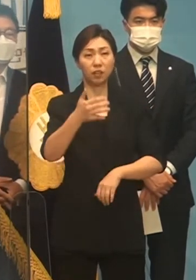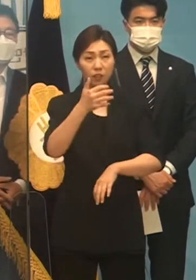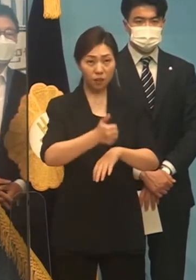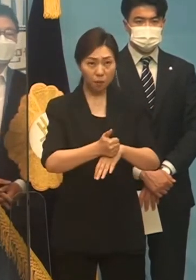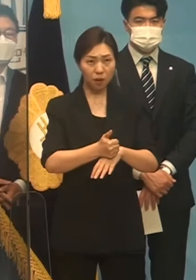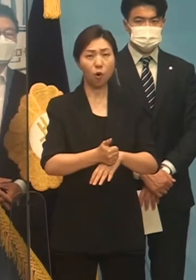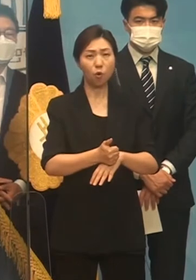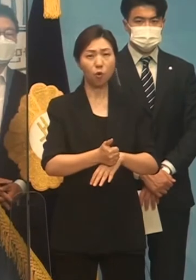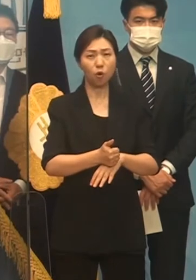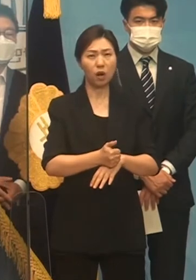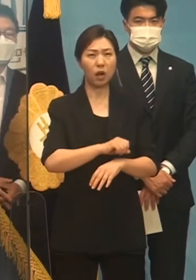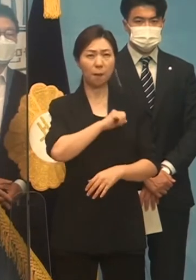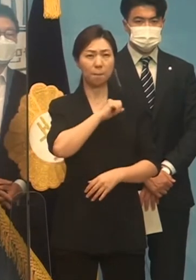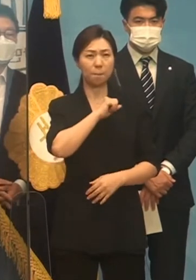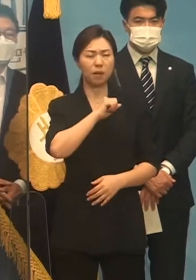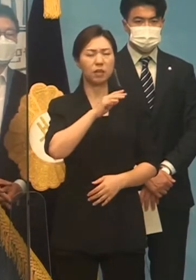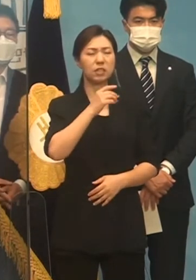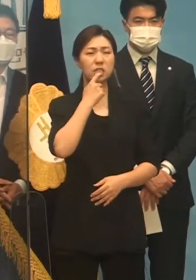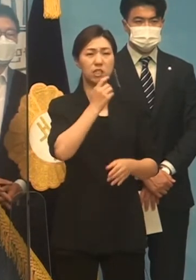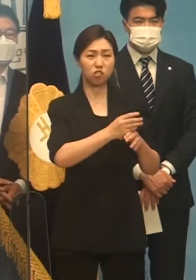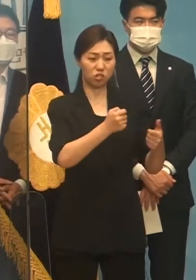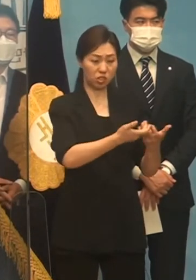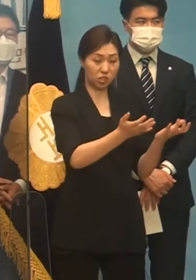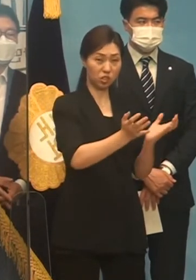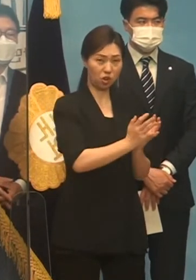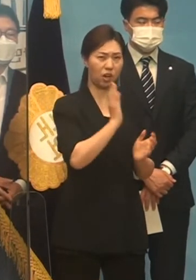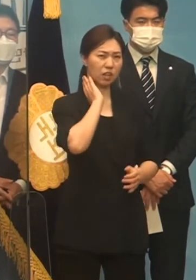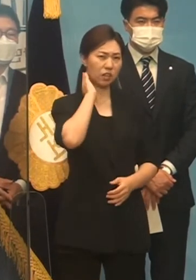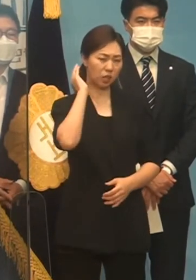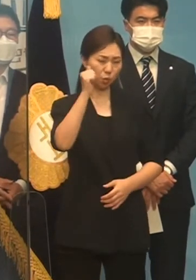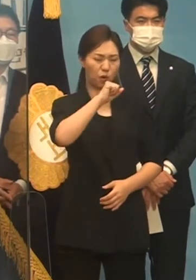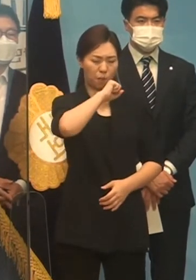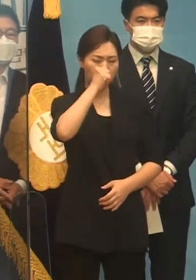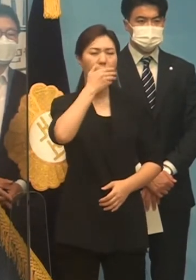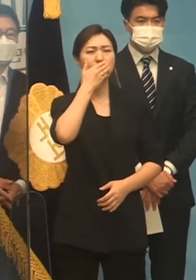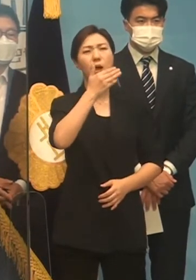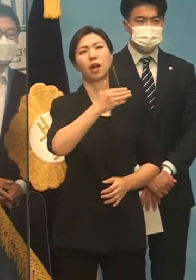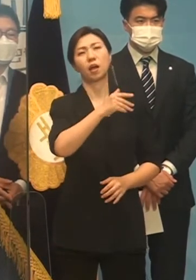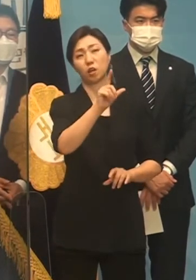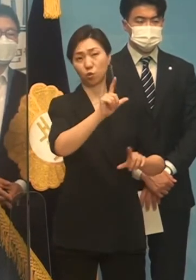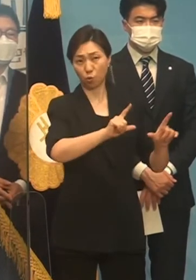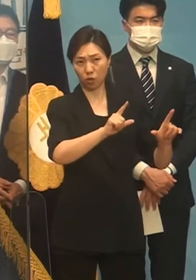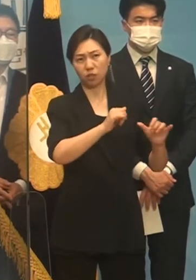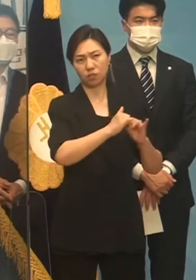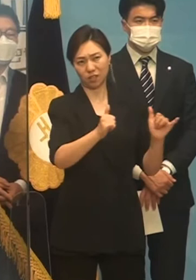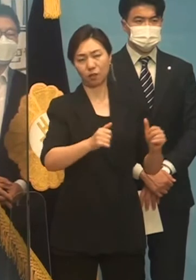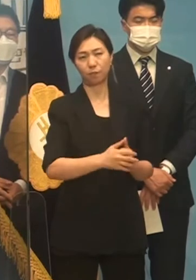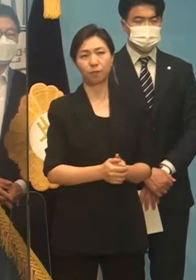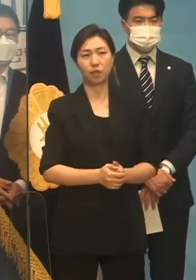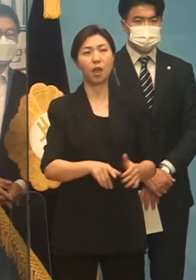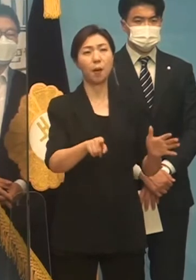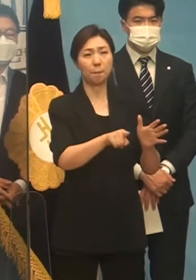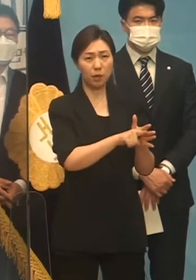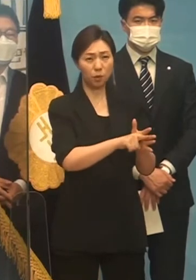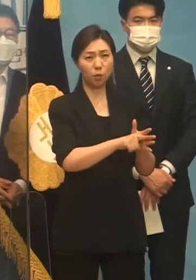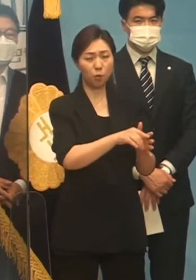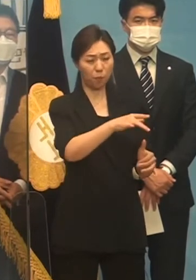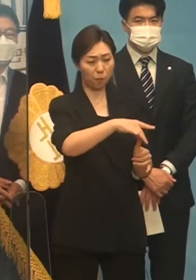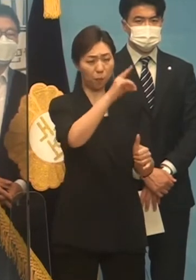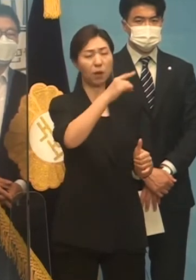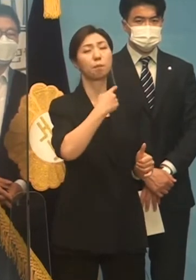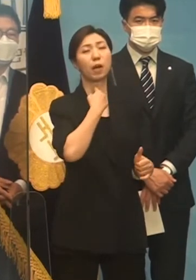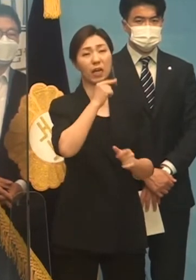어렵다는 우리 민주당 대통령감입니다. 그를 신뢰하고 발탁했던 김대중 대통령입니다. 그의